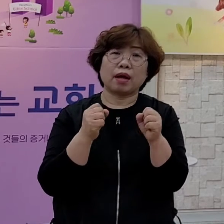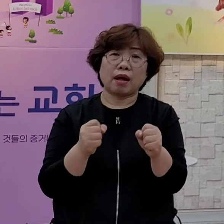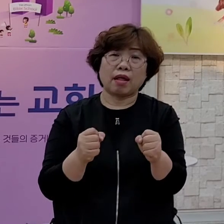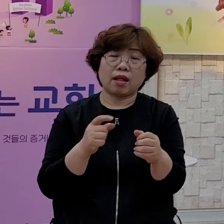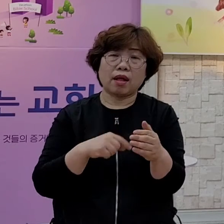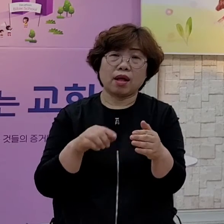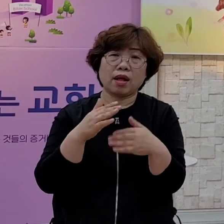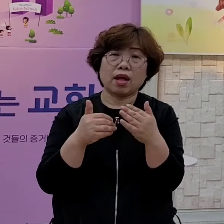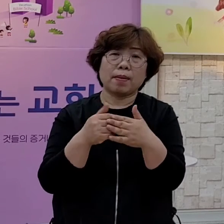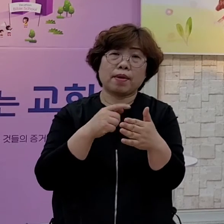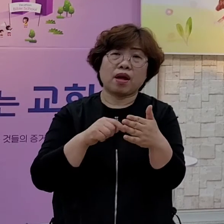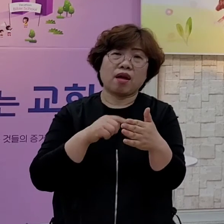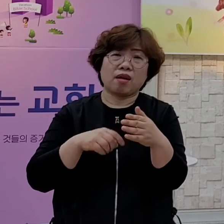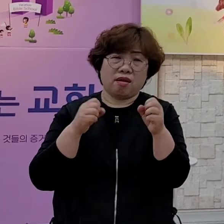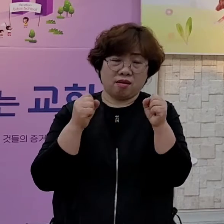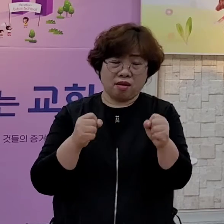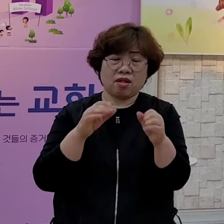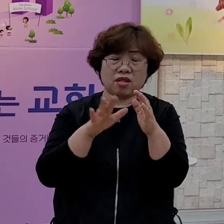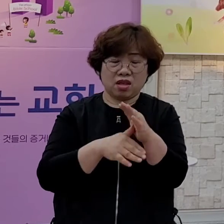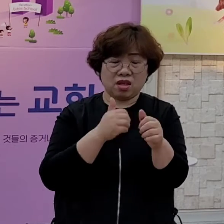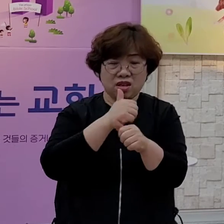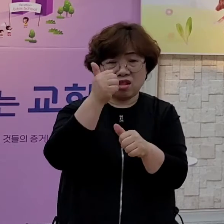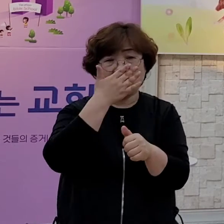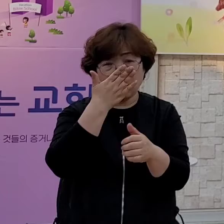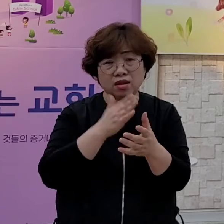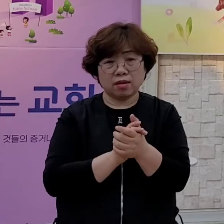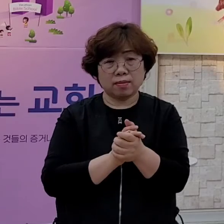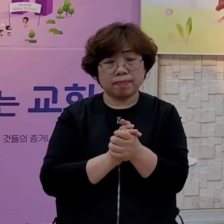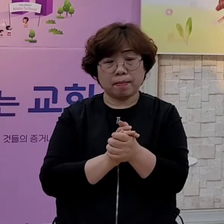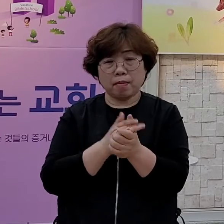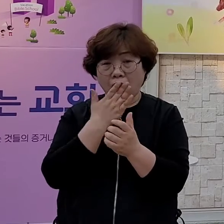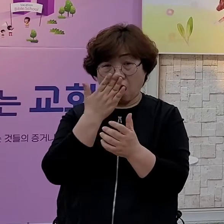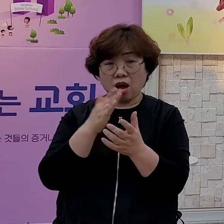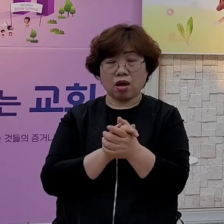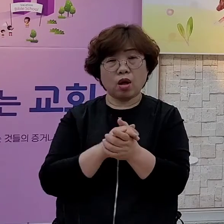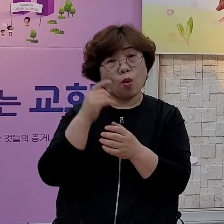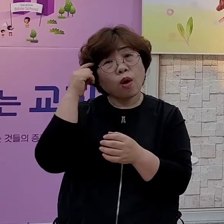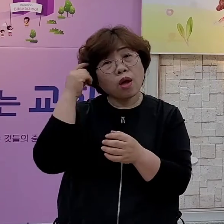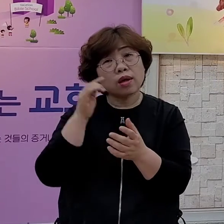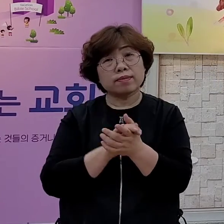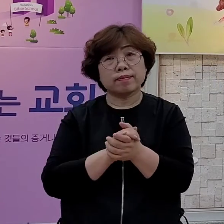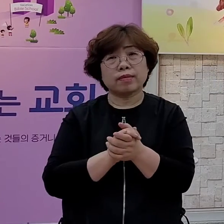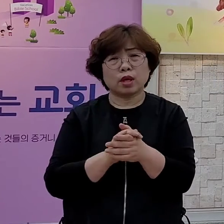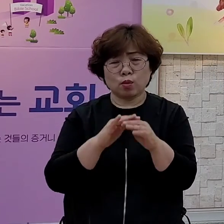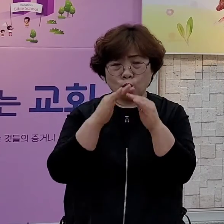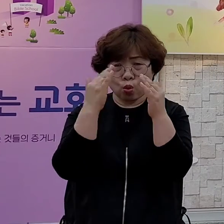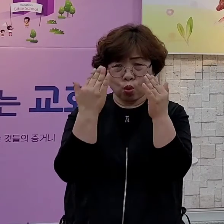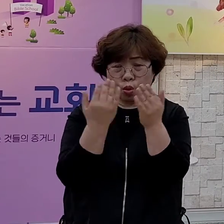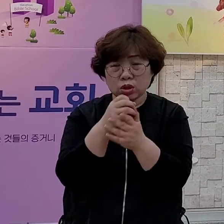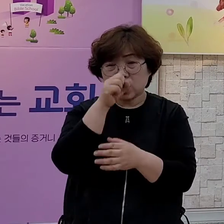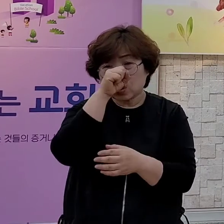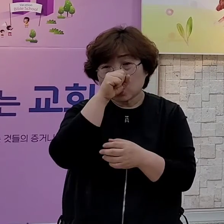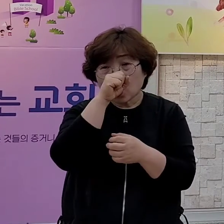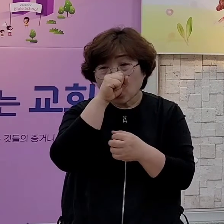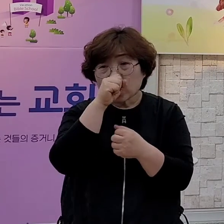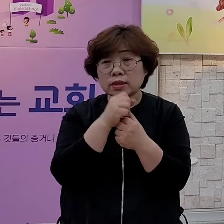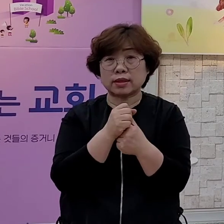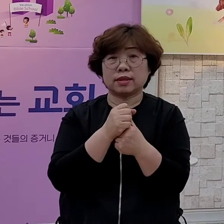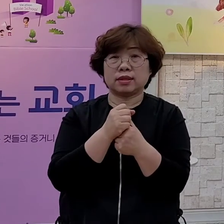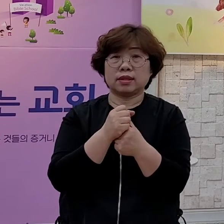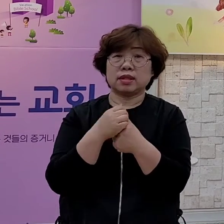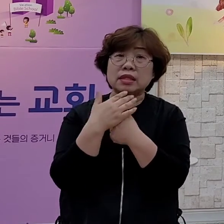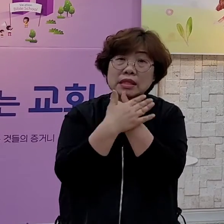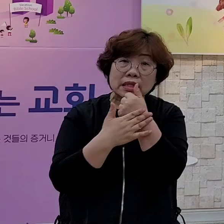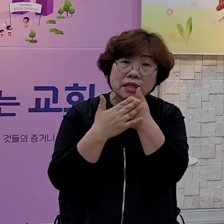한다. 이런 말씀을 하고 있습니다. 왜냐하면 오늘 말씀드리지만 온갖 좋은 은사,